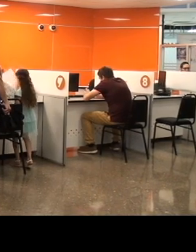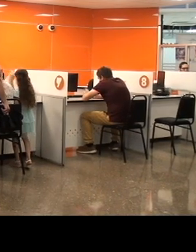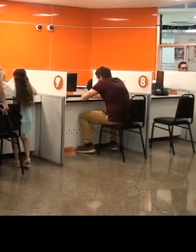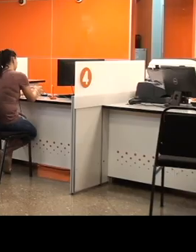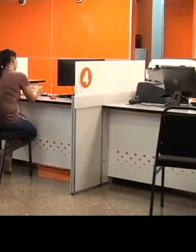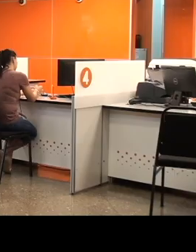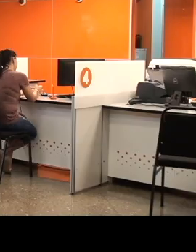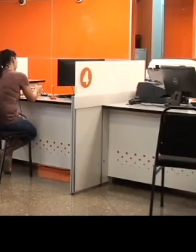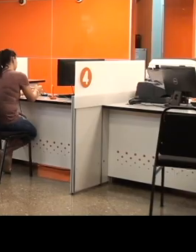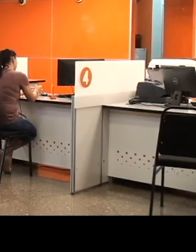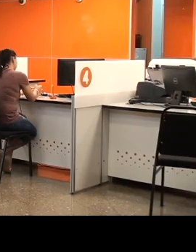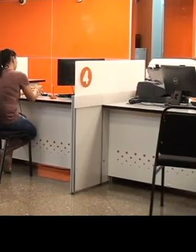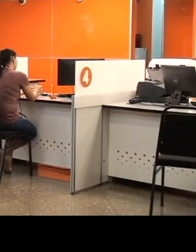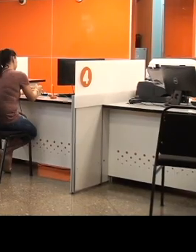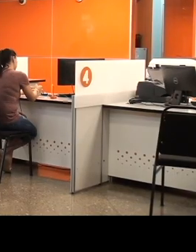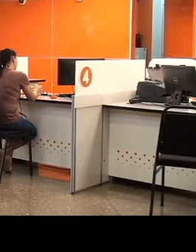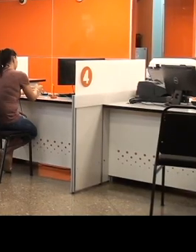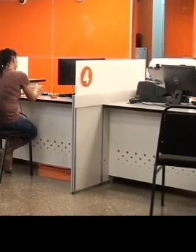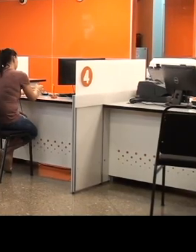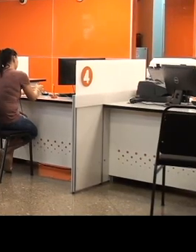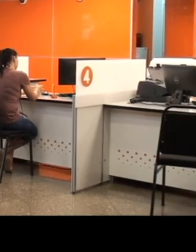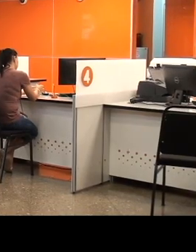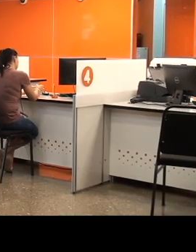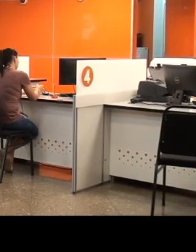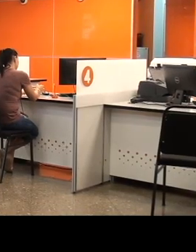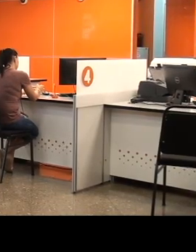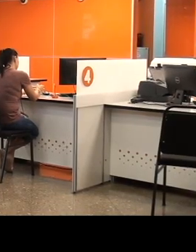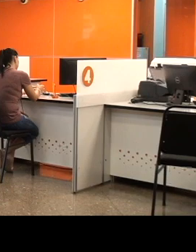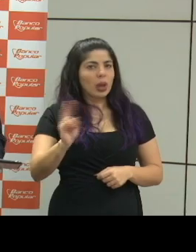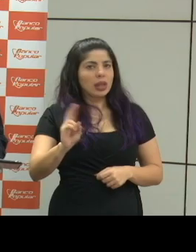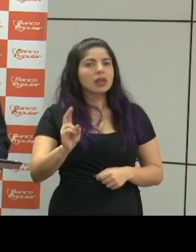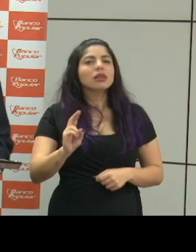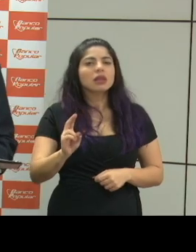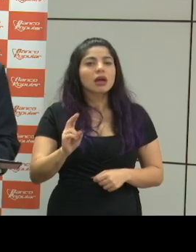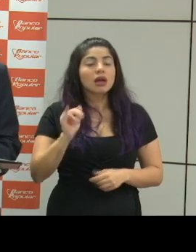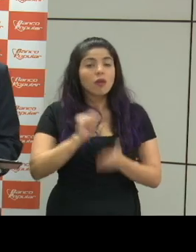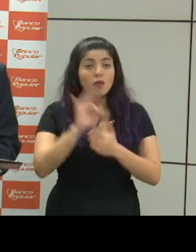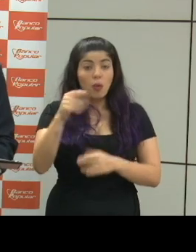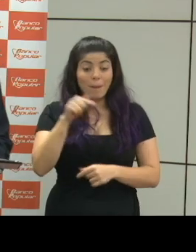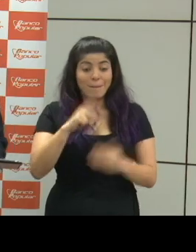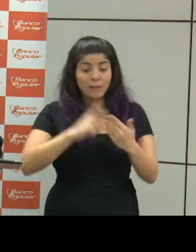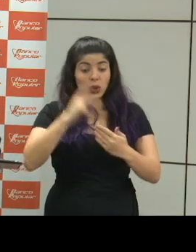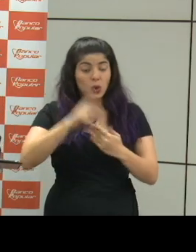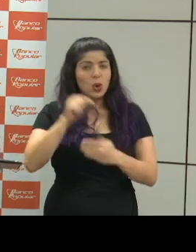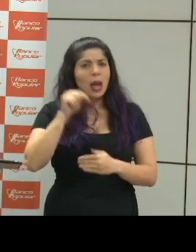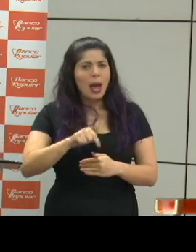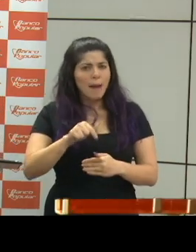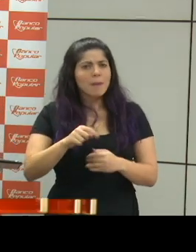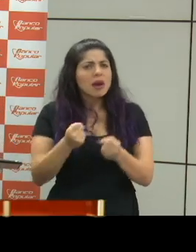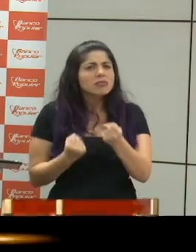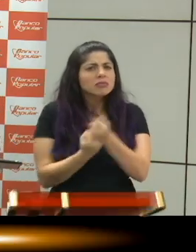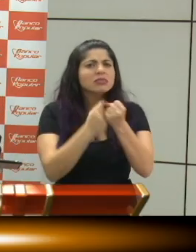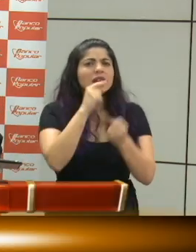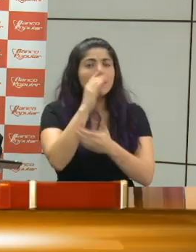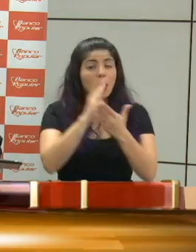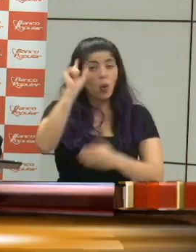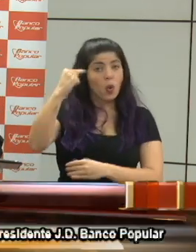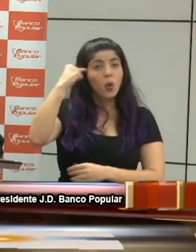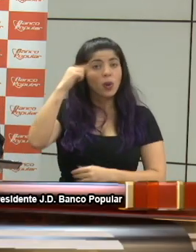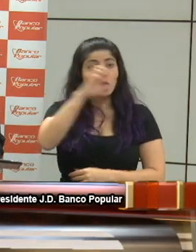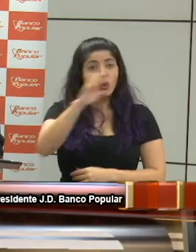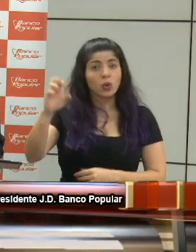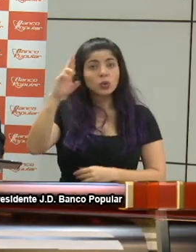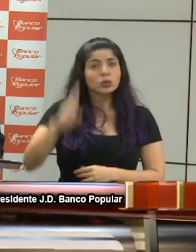e inscritas en el registro de la propiedad. De forma tal que este programa, impulsado por el gobierno